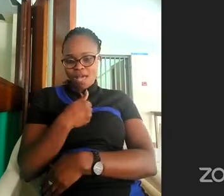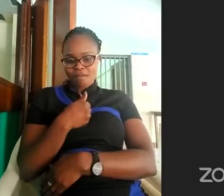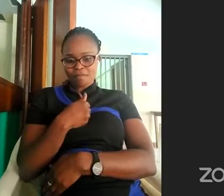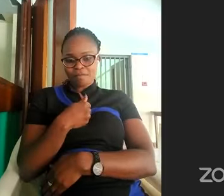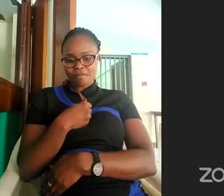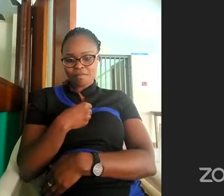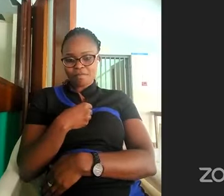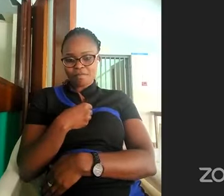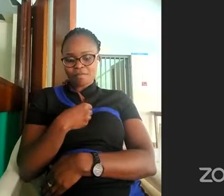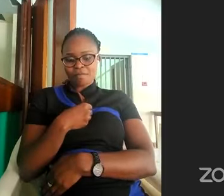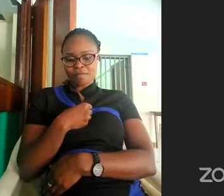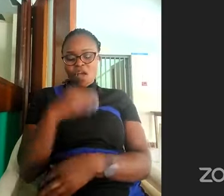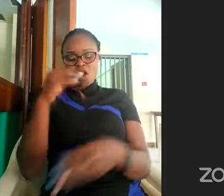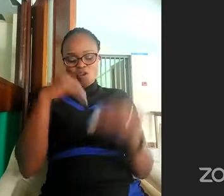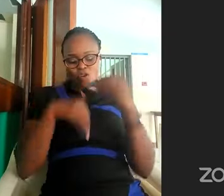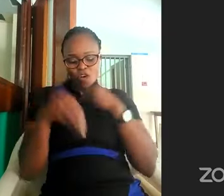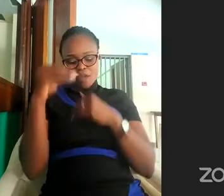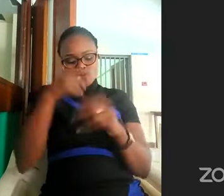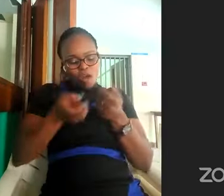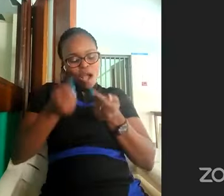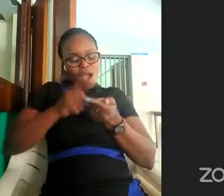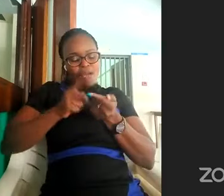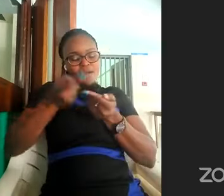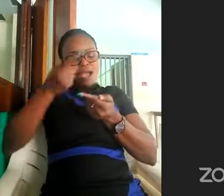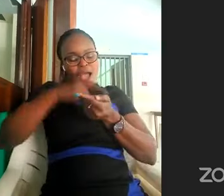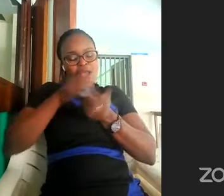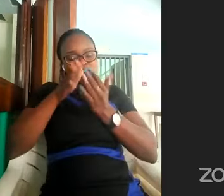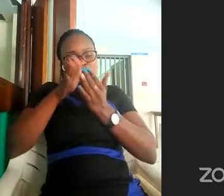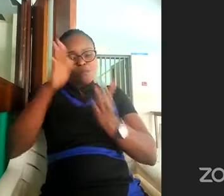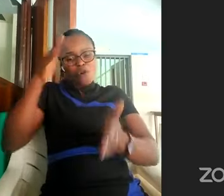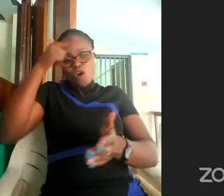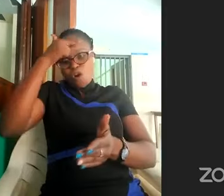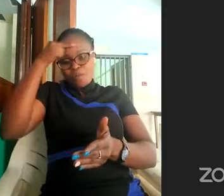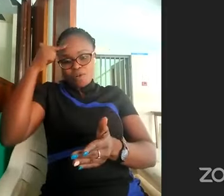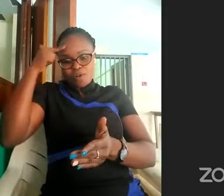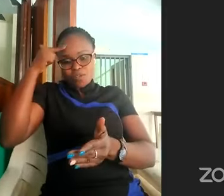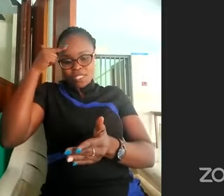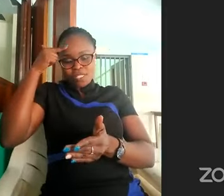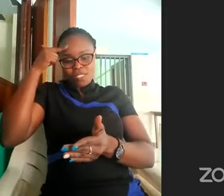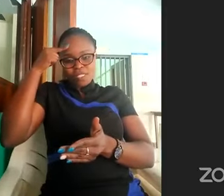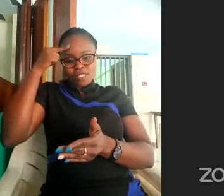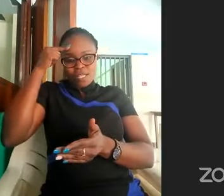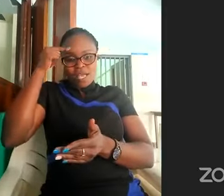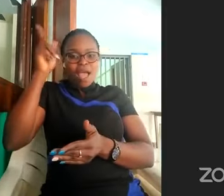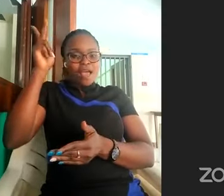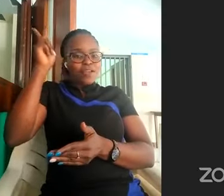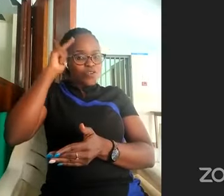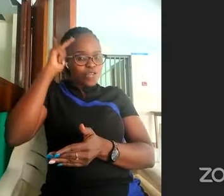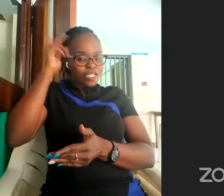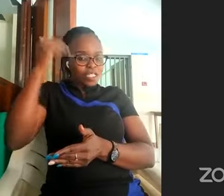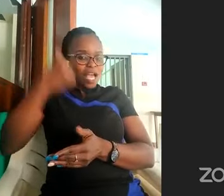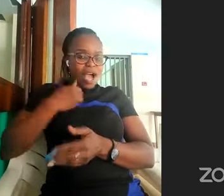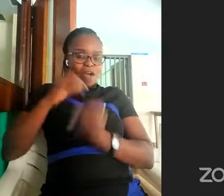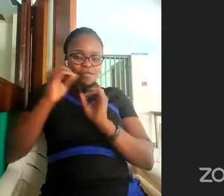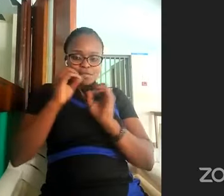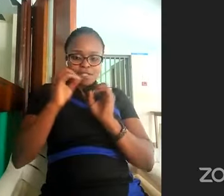corruption inakita mizizi katika community, especially kwa wanawake walemavu wakitaka ku access hizo services. Kuingia hospitali,